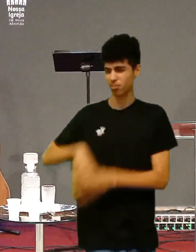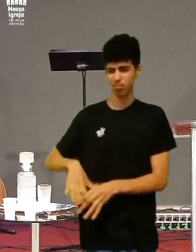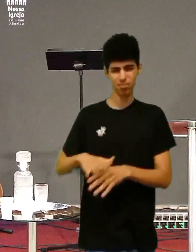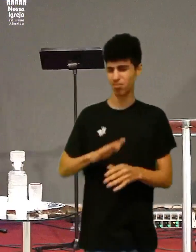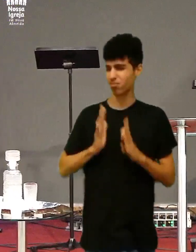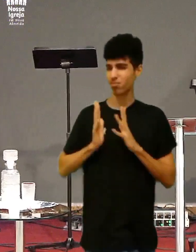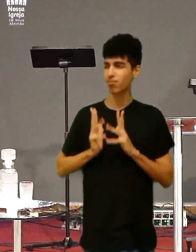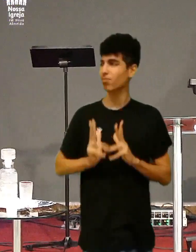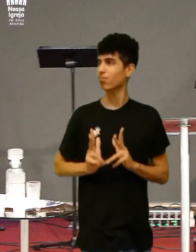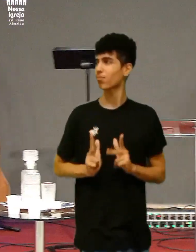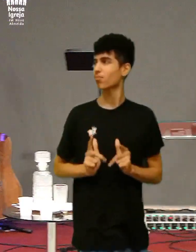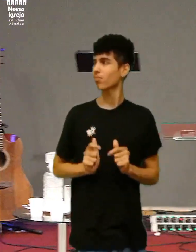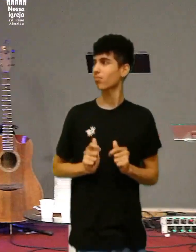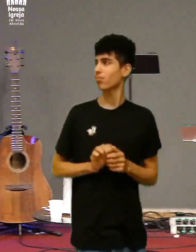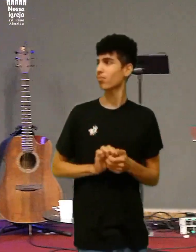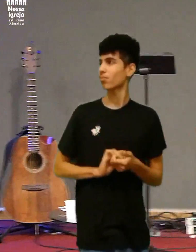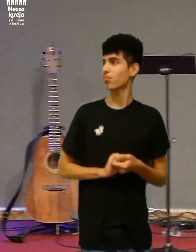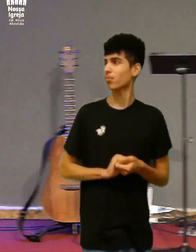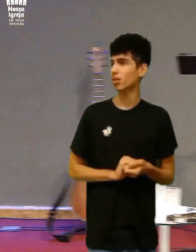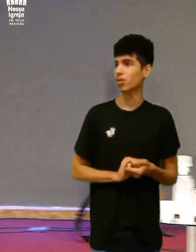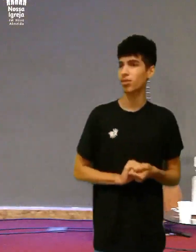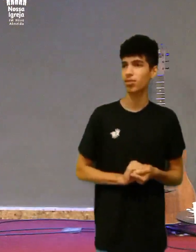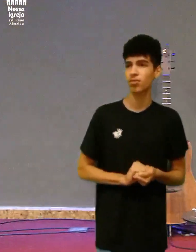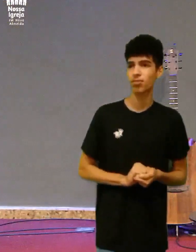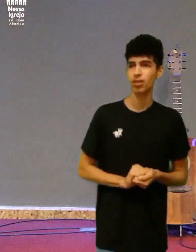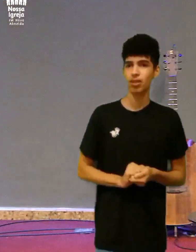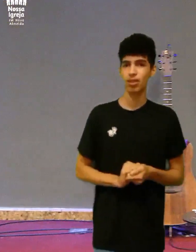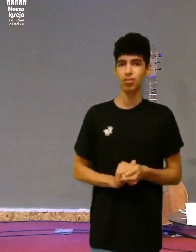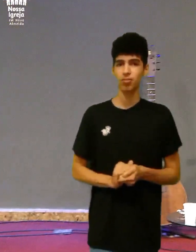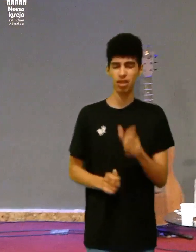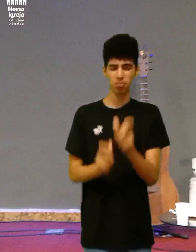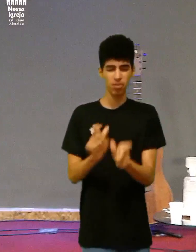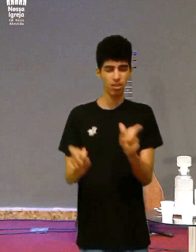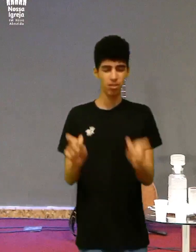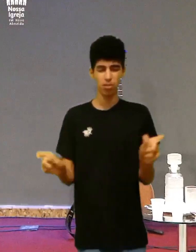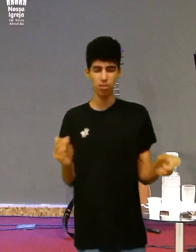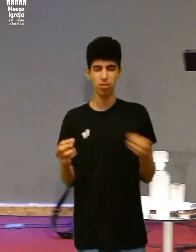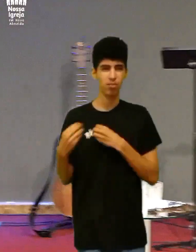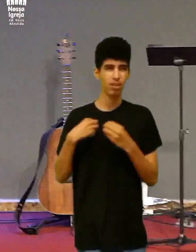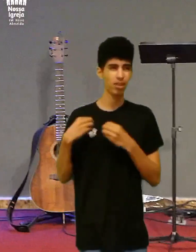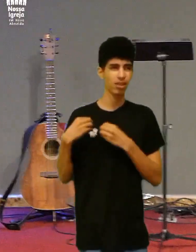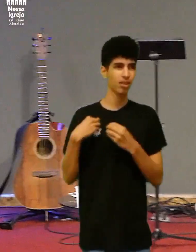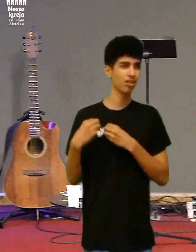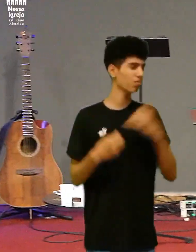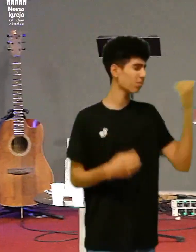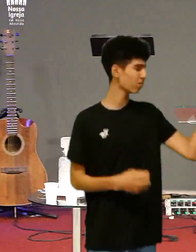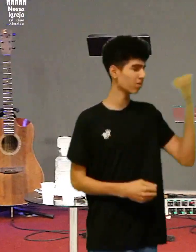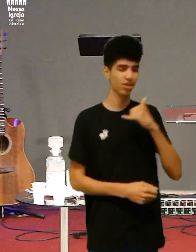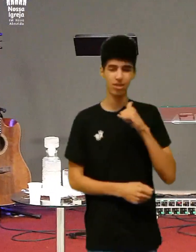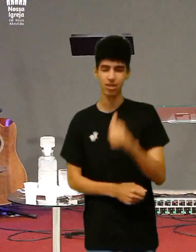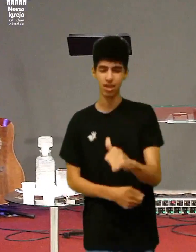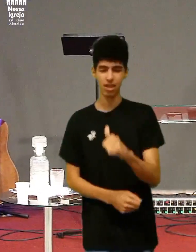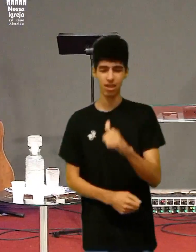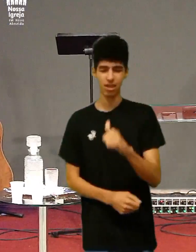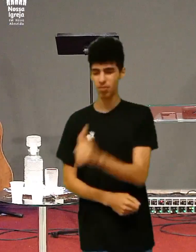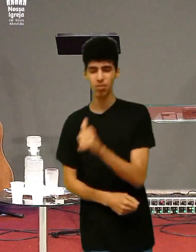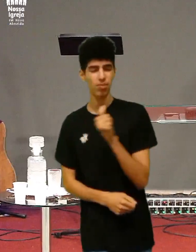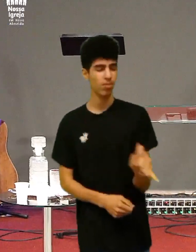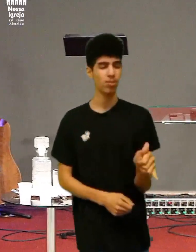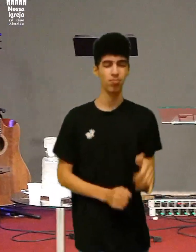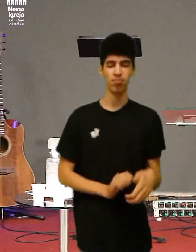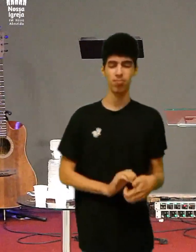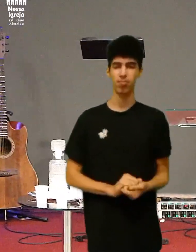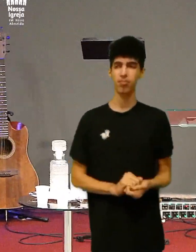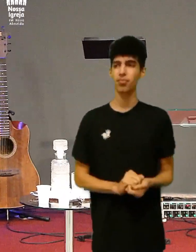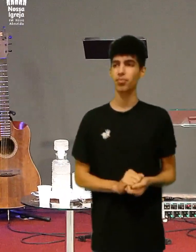redor. Profetize sobre os ossos. Levante a sua voz e clame por um reavivamento, por